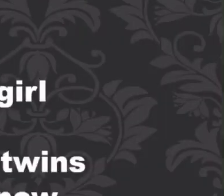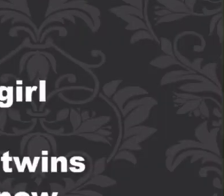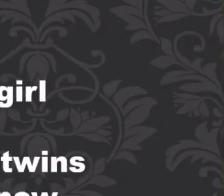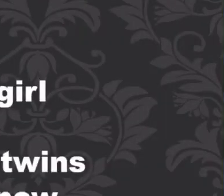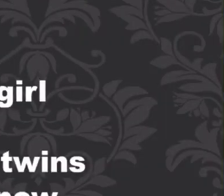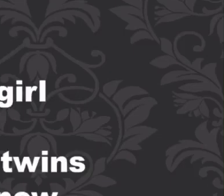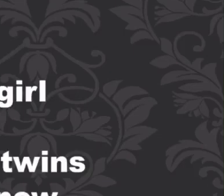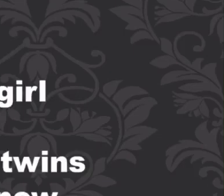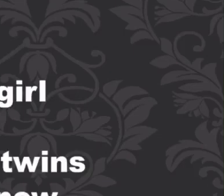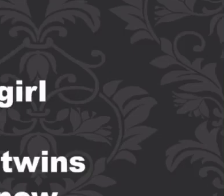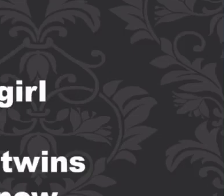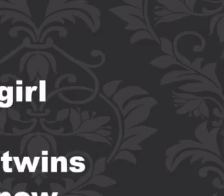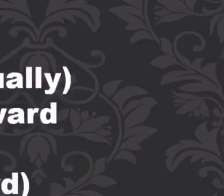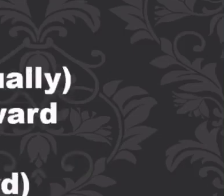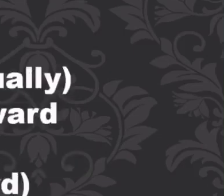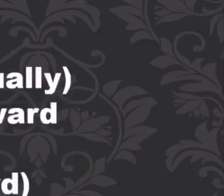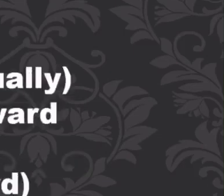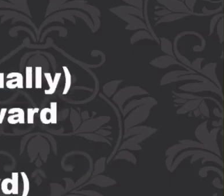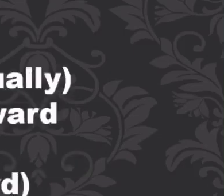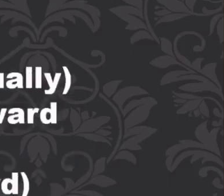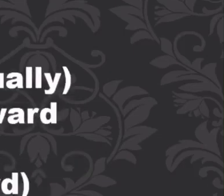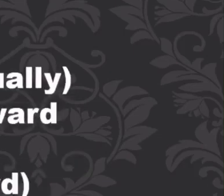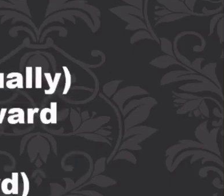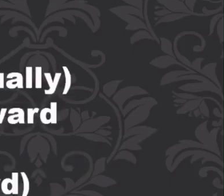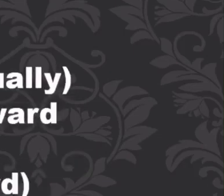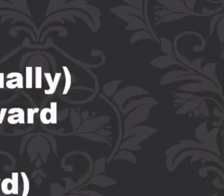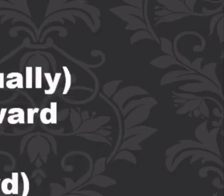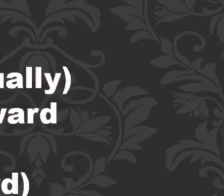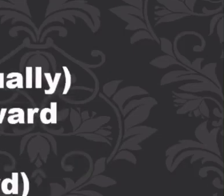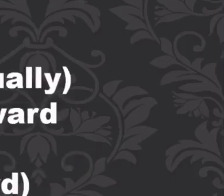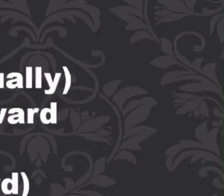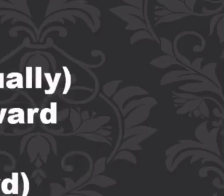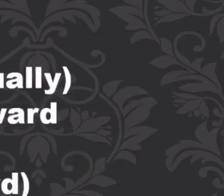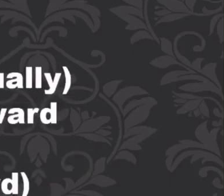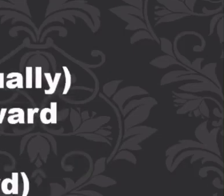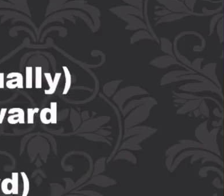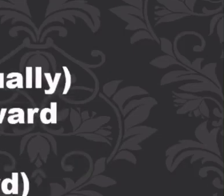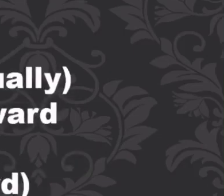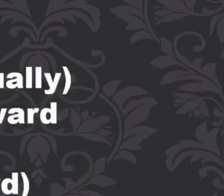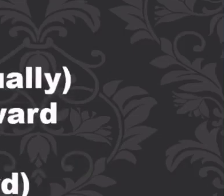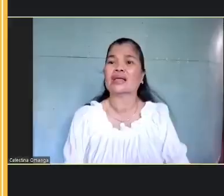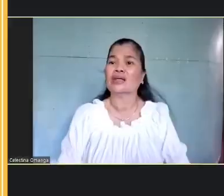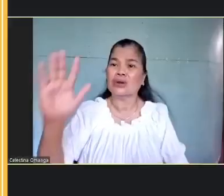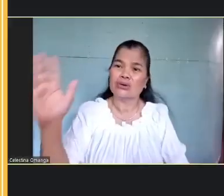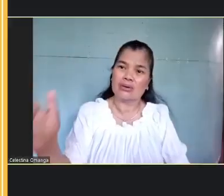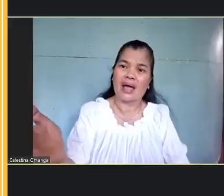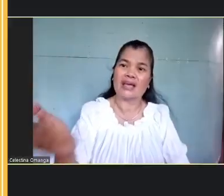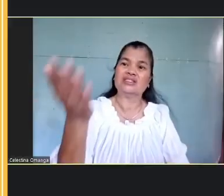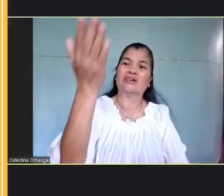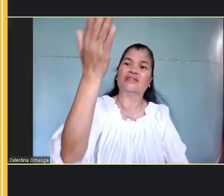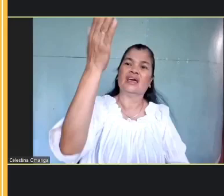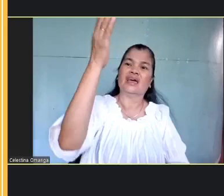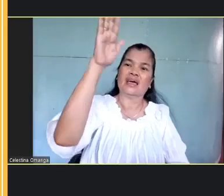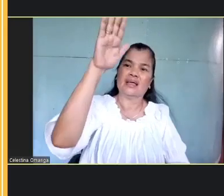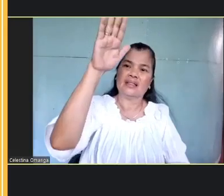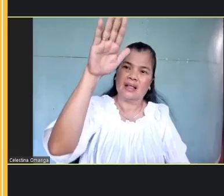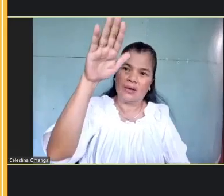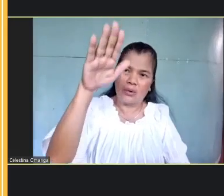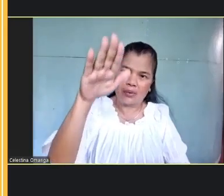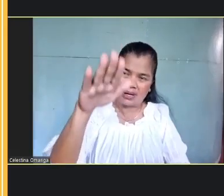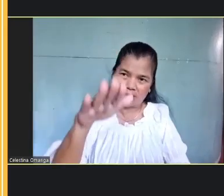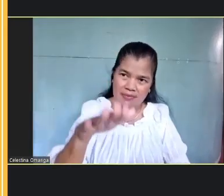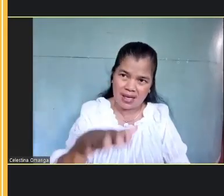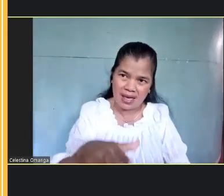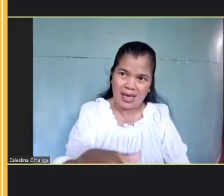sa movement. Number 4 na tayo, movement. Ano naman yung movement? Ito na yung rising of the hand,